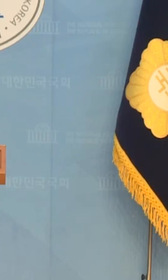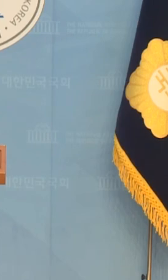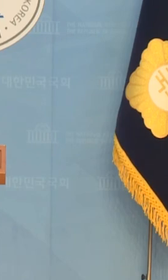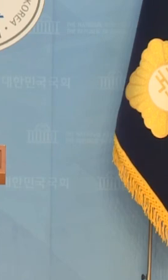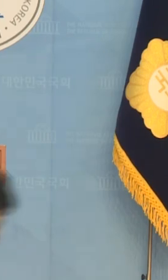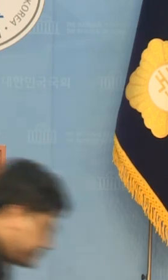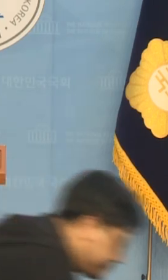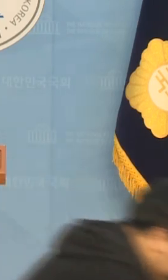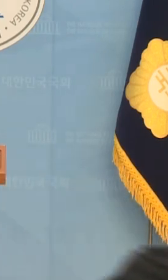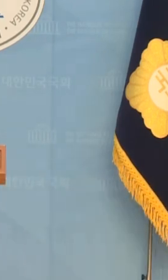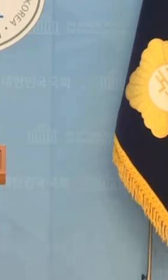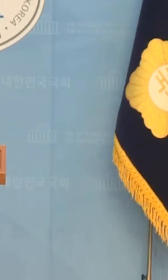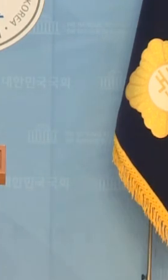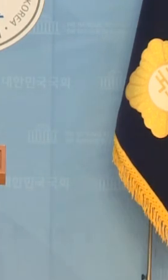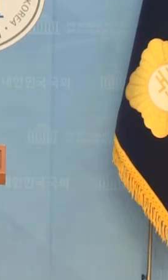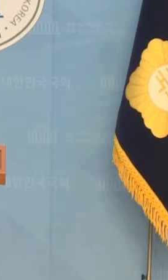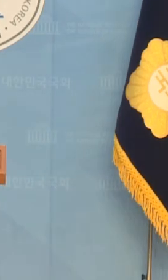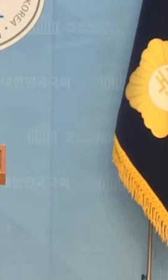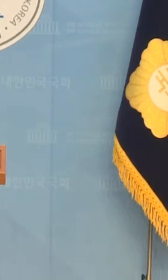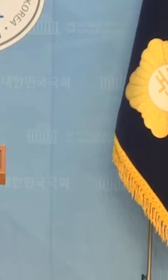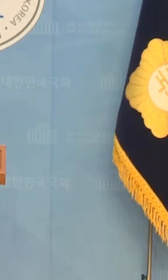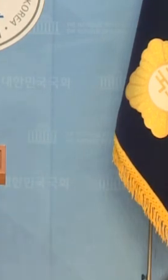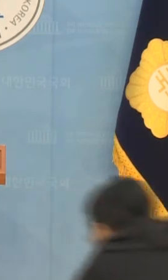친절하게 말해서 무도가 아닌 것처럼